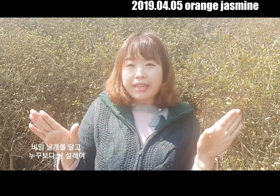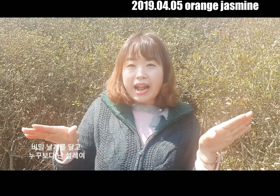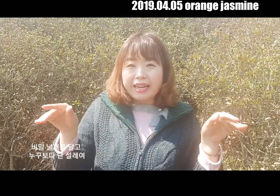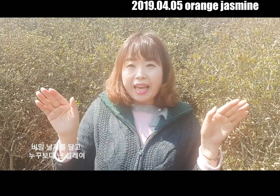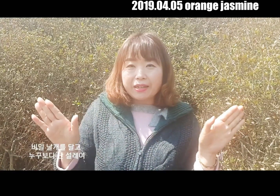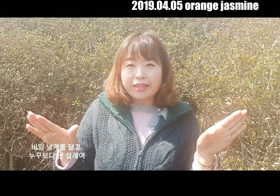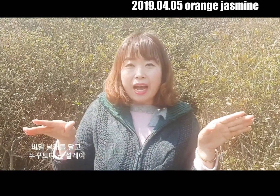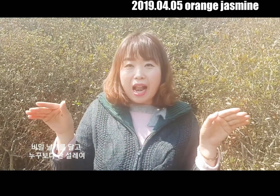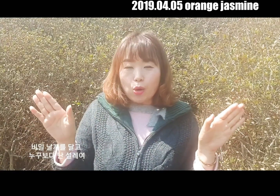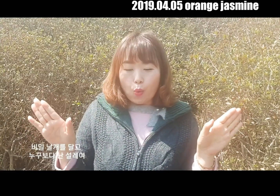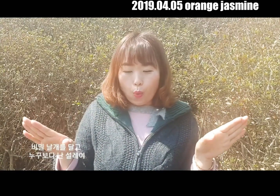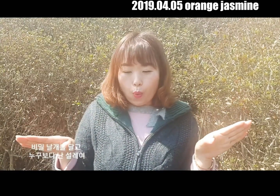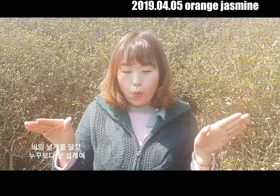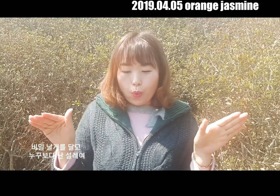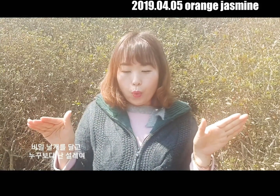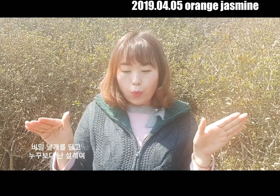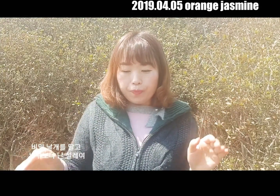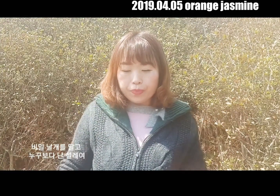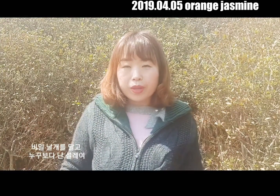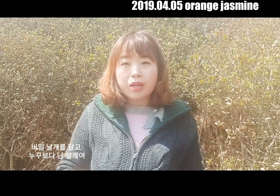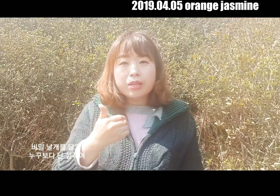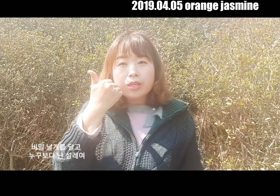비밀 날개를 달고,